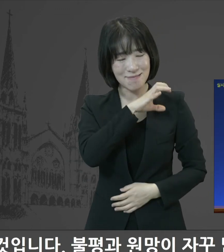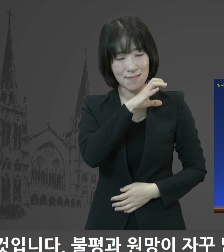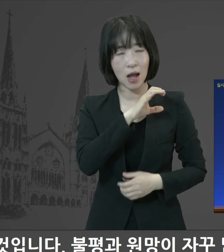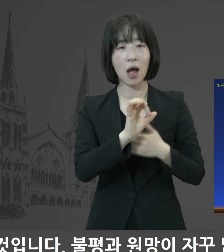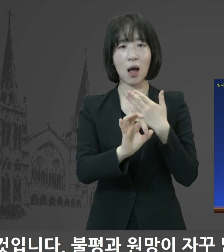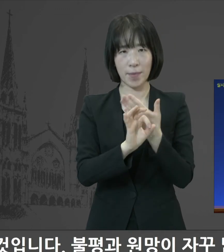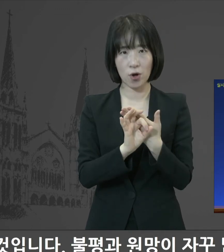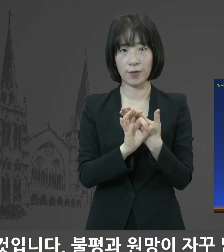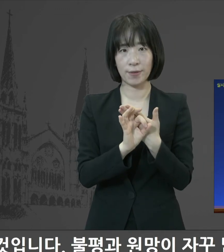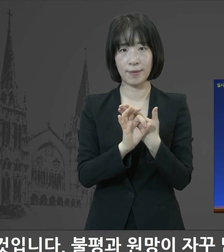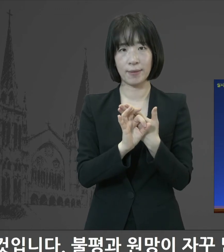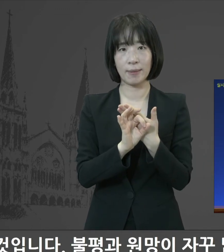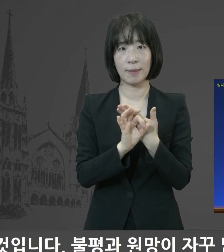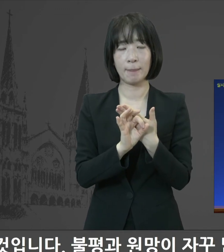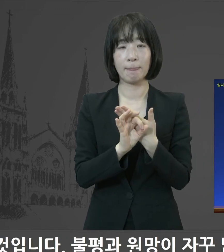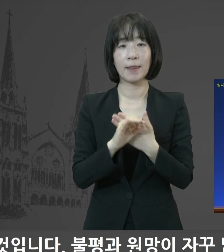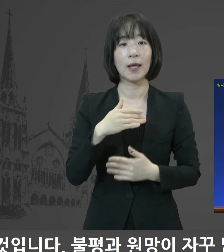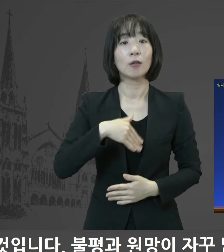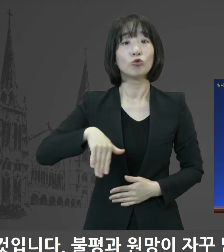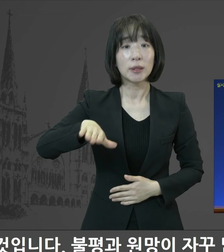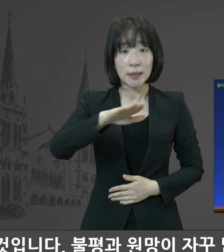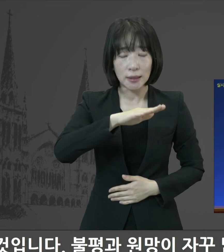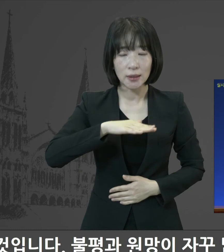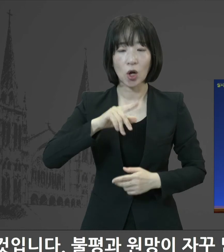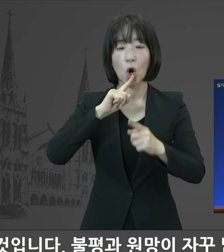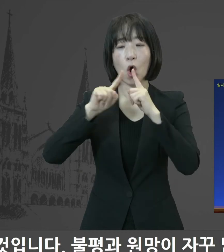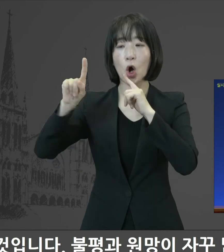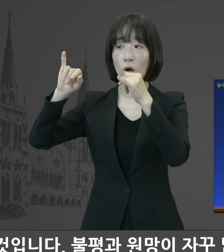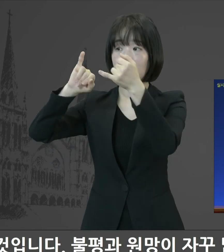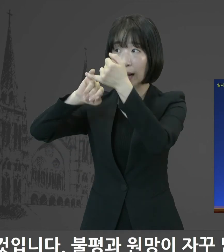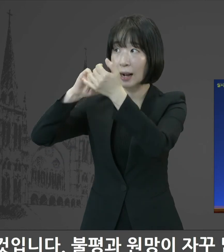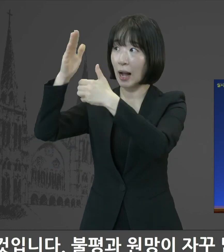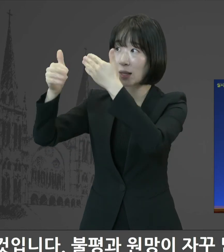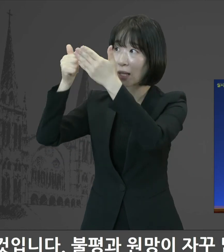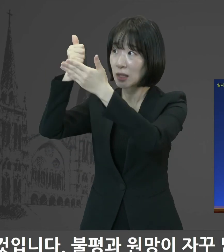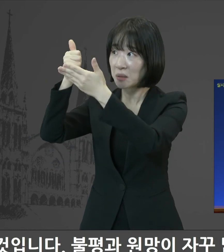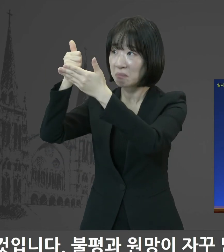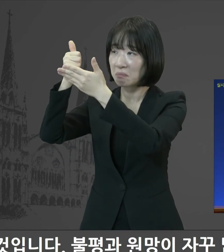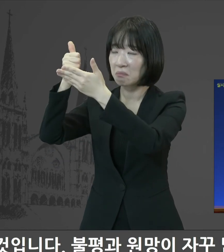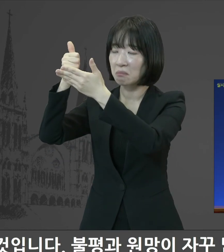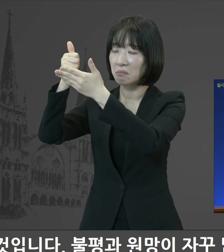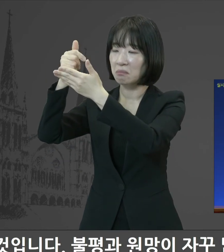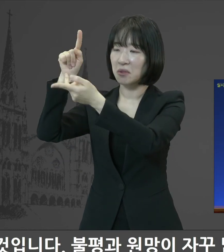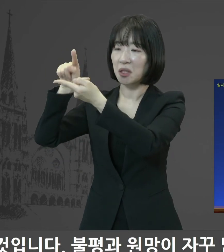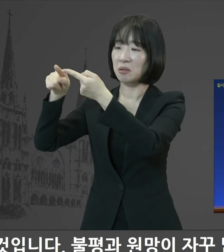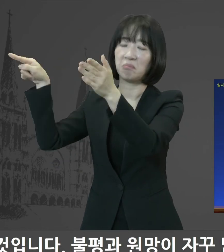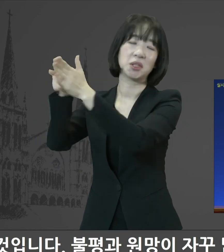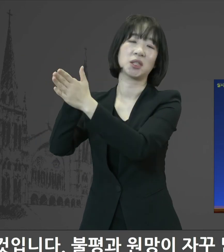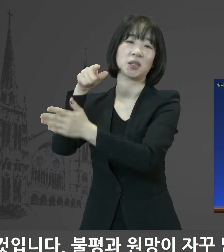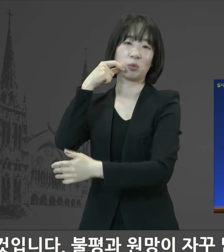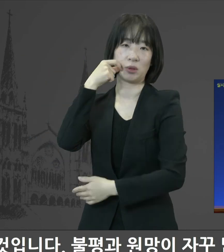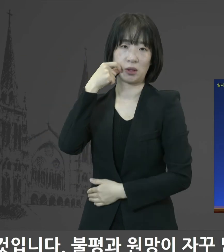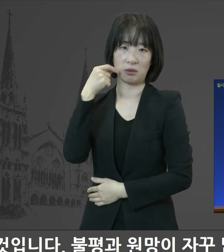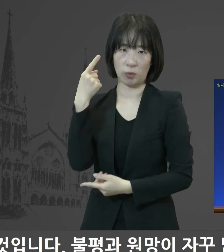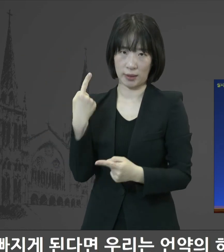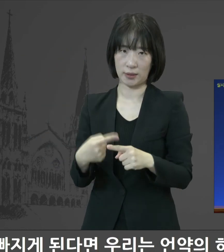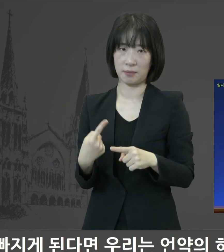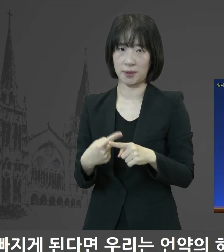된다면 우리는 언약의 하나님을 훼손시키게 된다는 사실을 기억해야